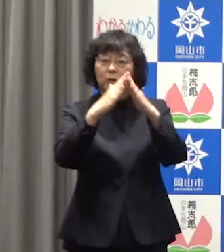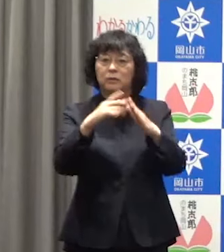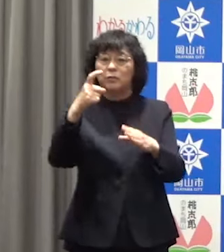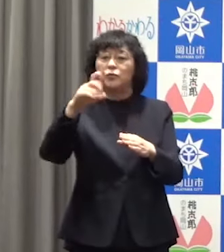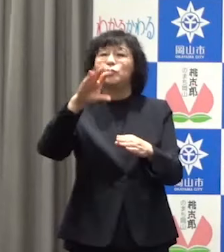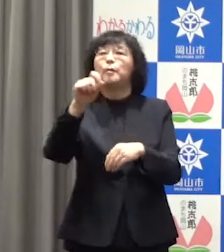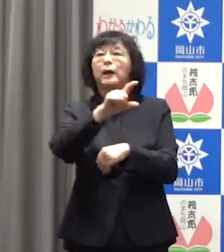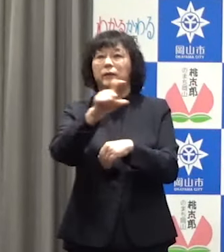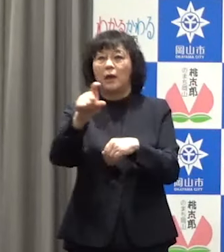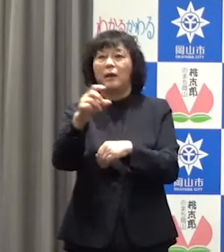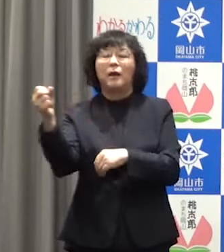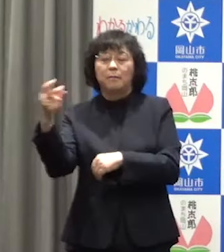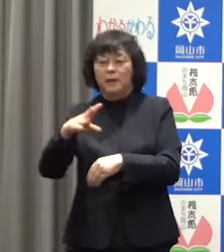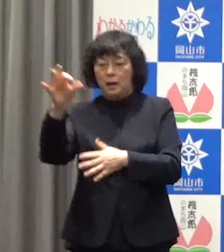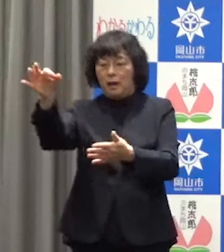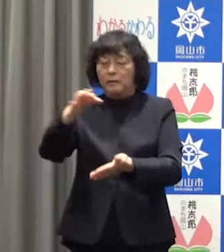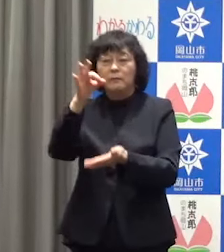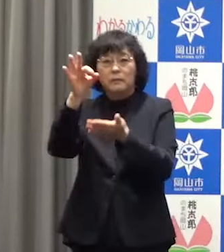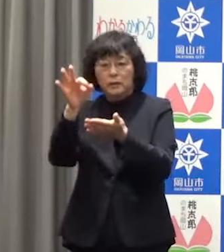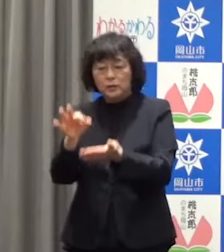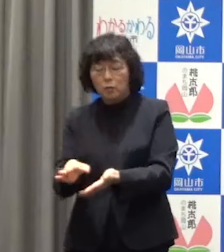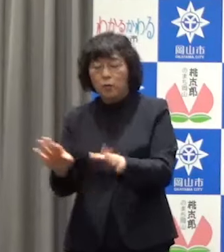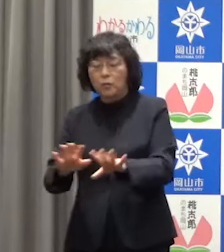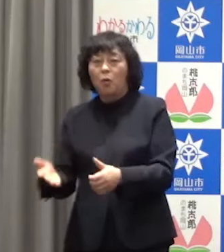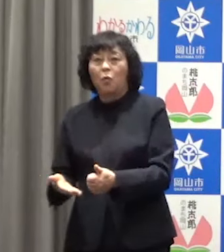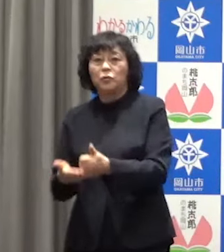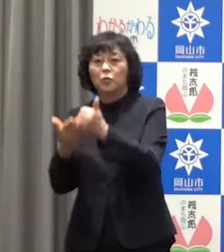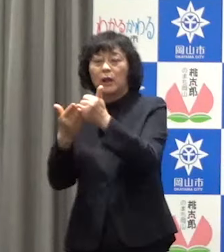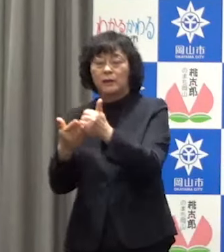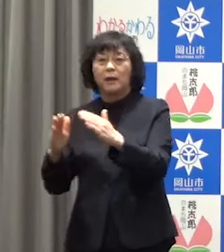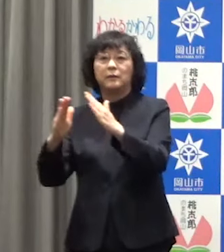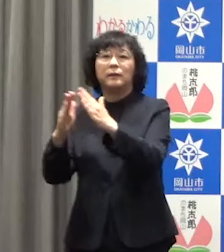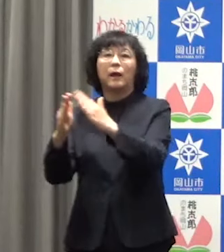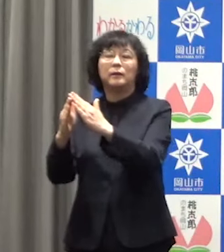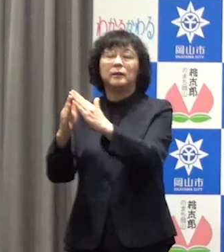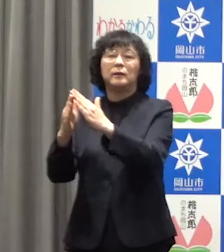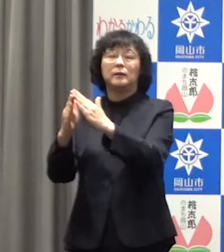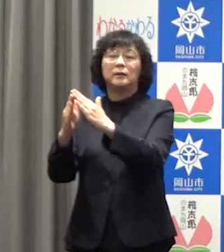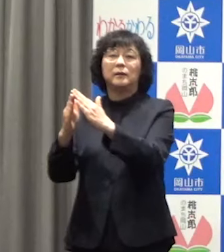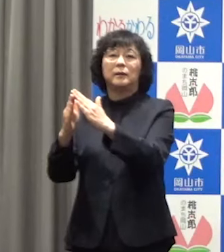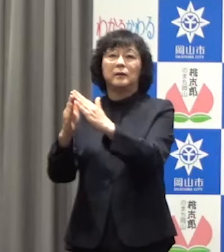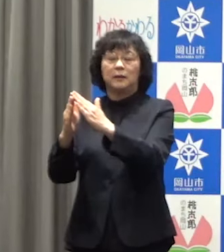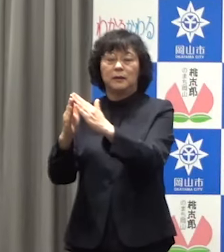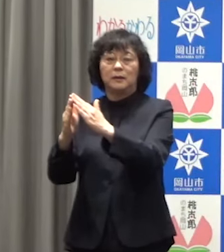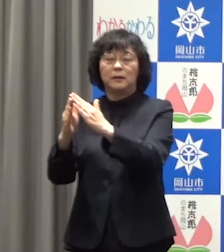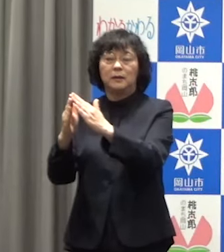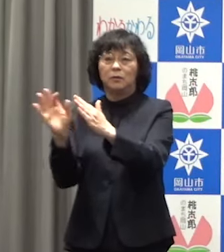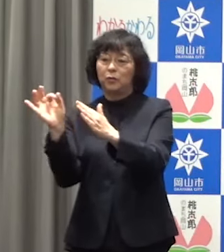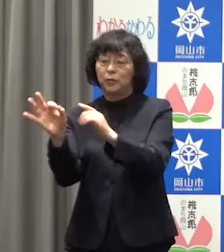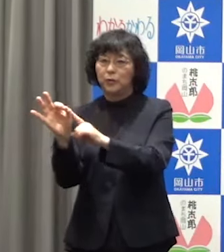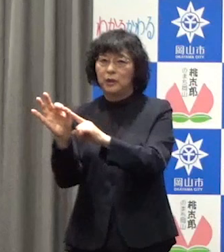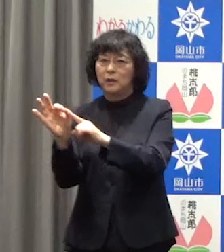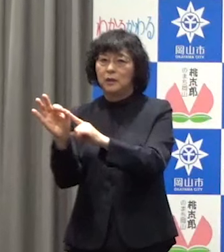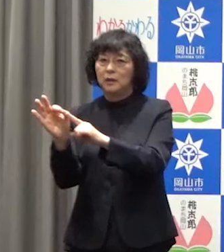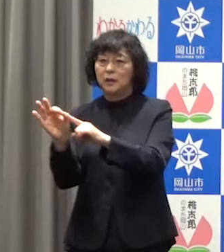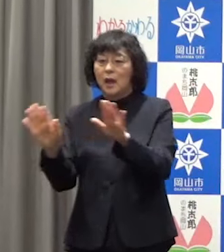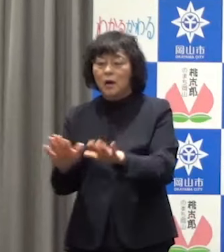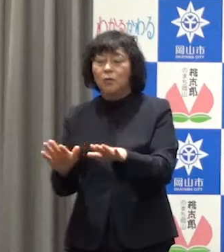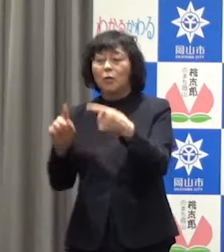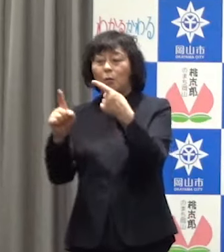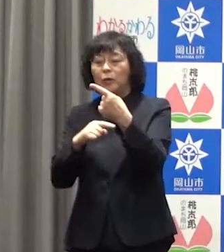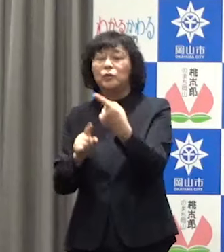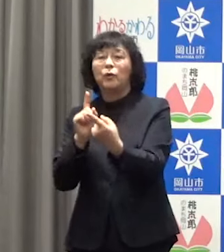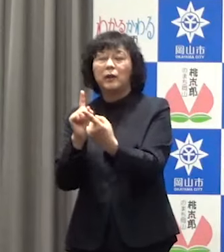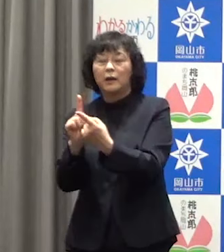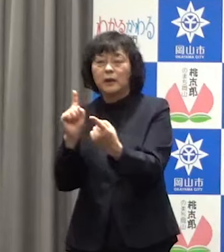及び低所得の子育て世帯への加算給付金児童1人当たり5万円